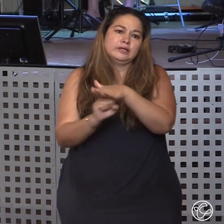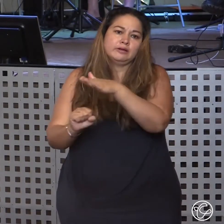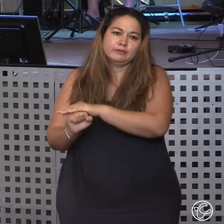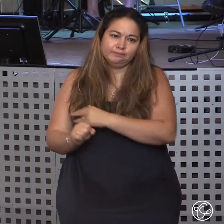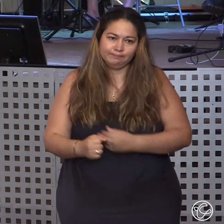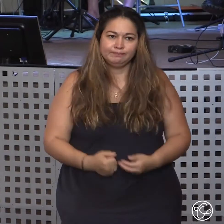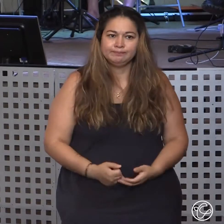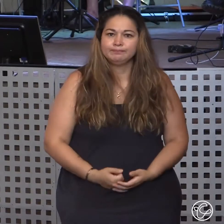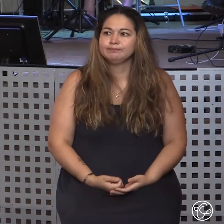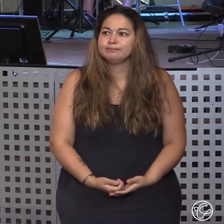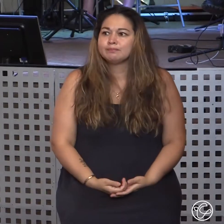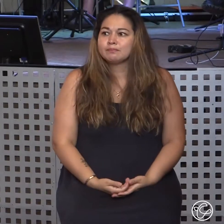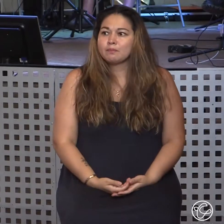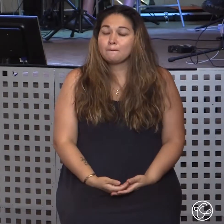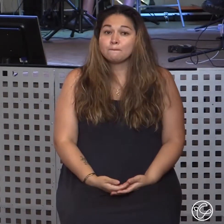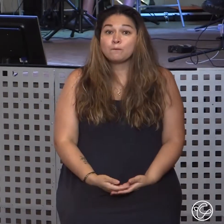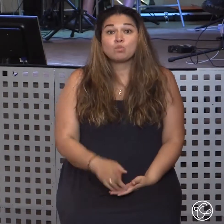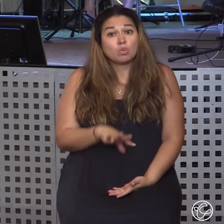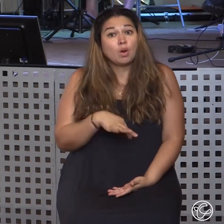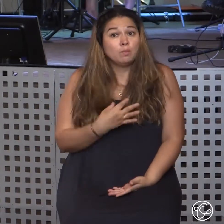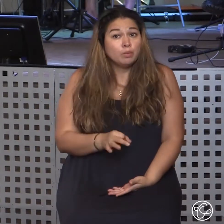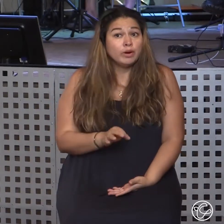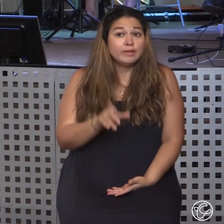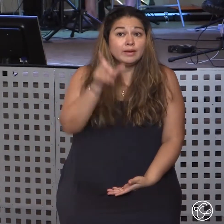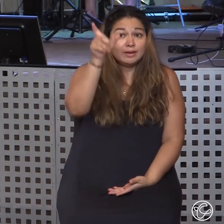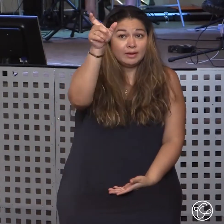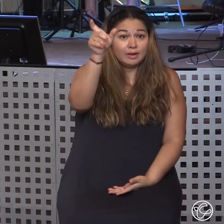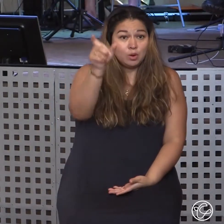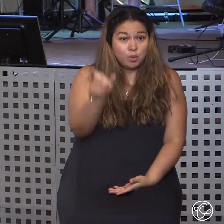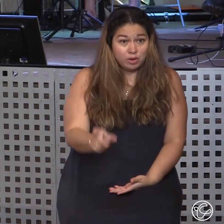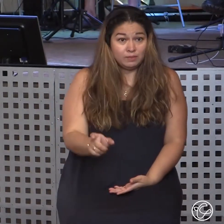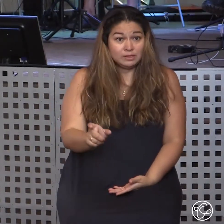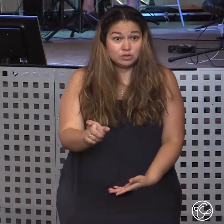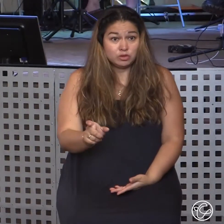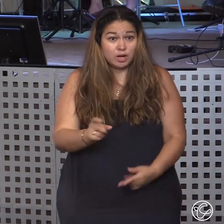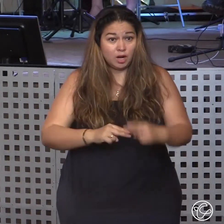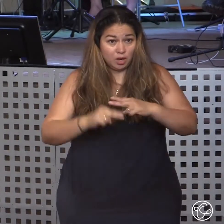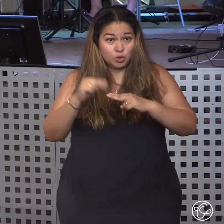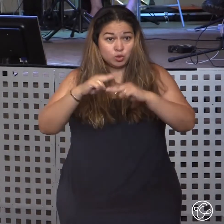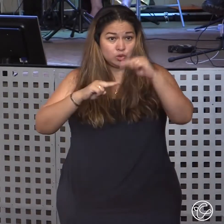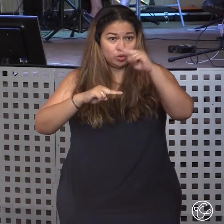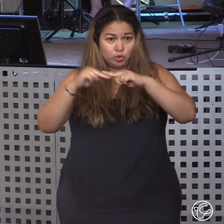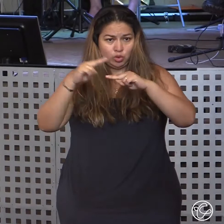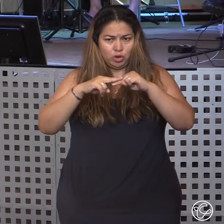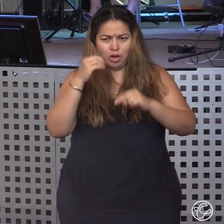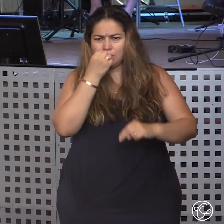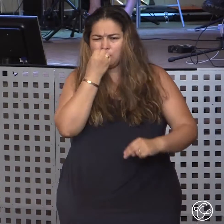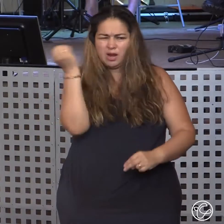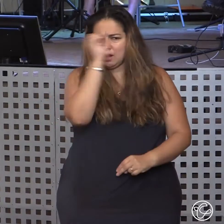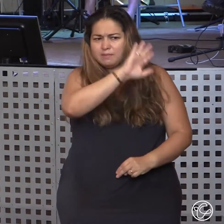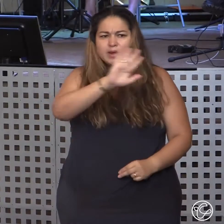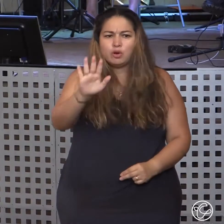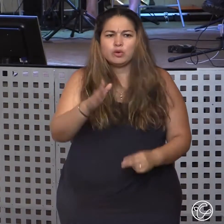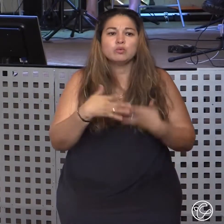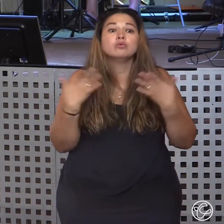Quizá el mejor constructor de graneros que tenemos en la Biblia es José,